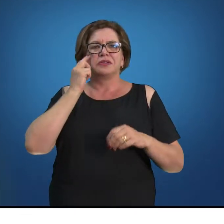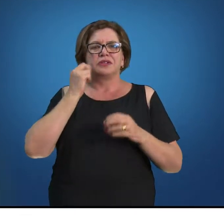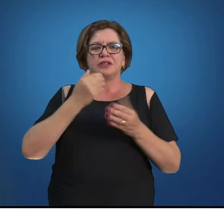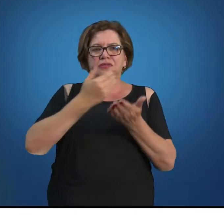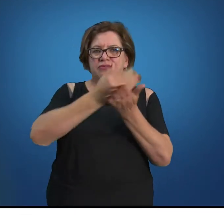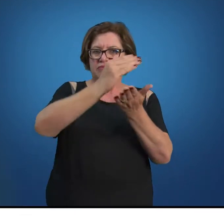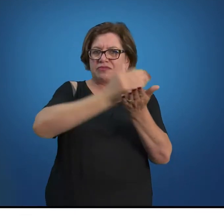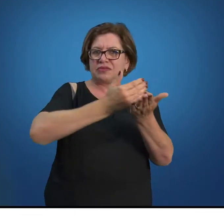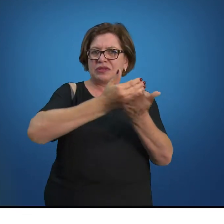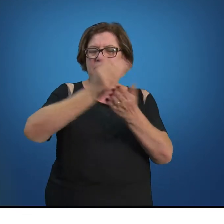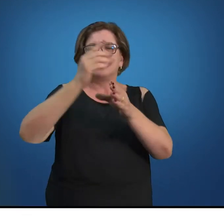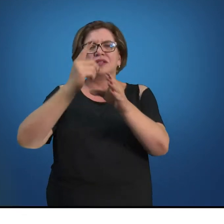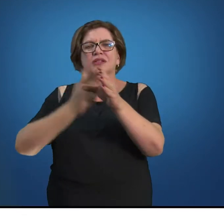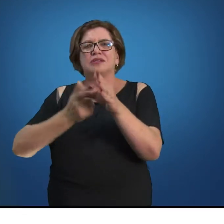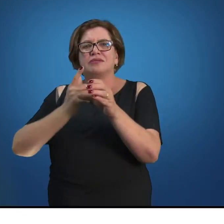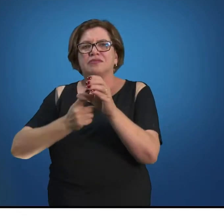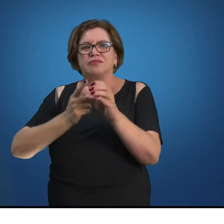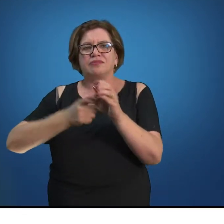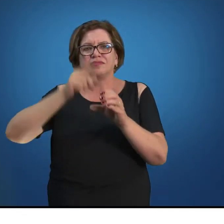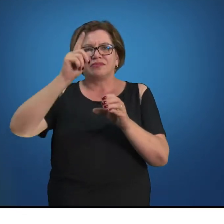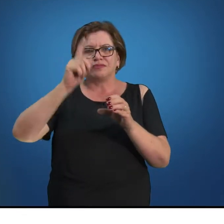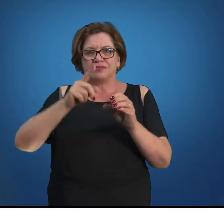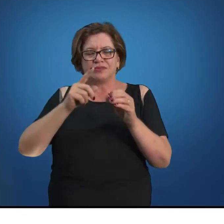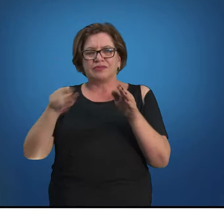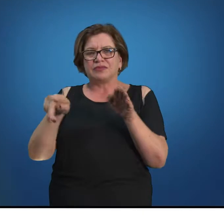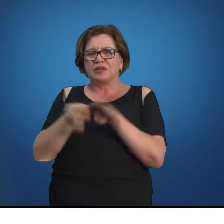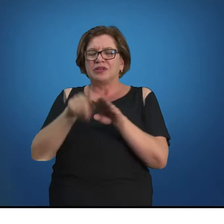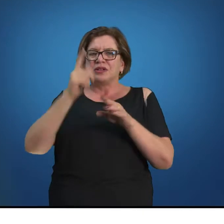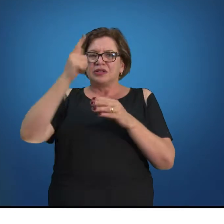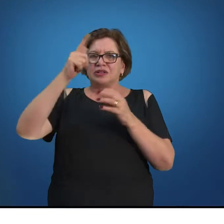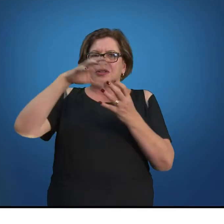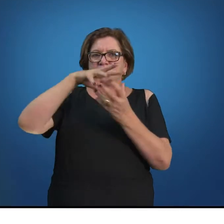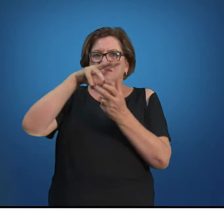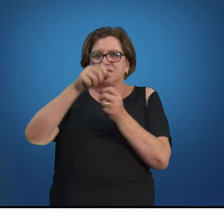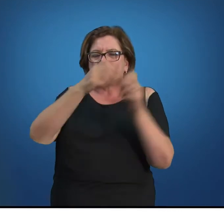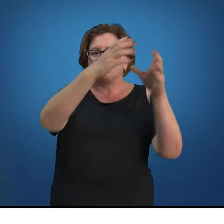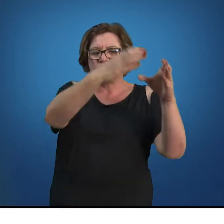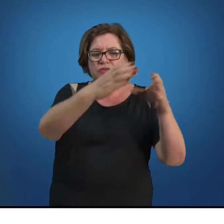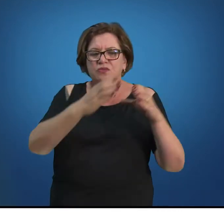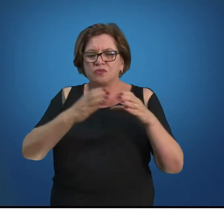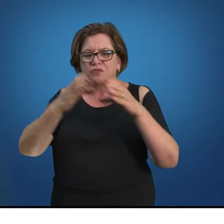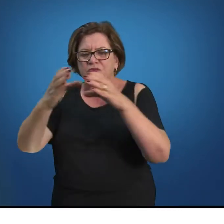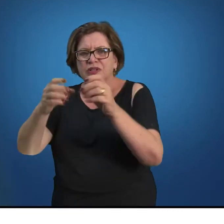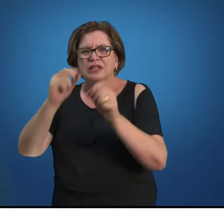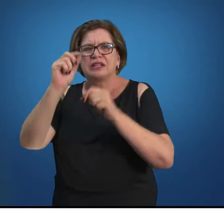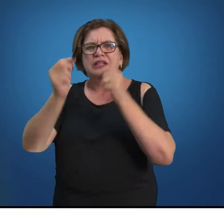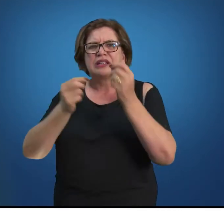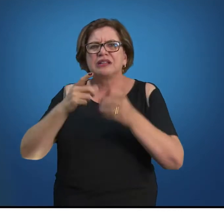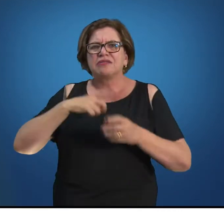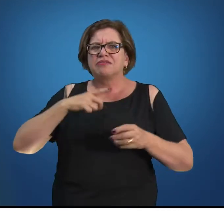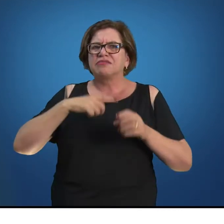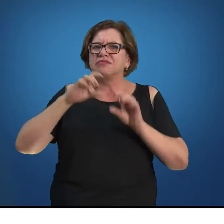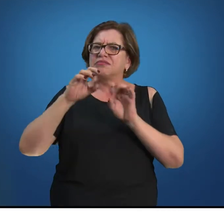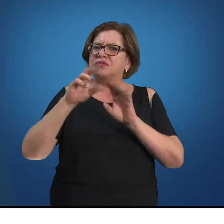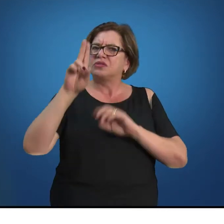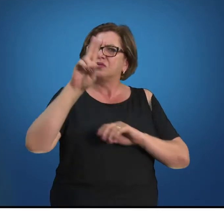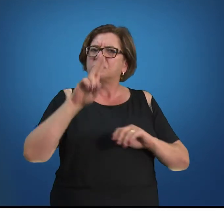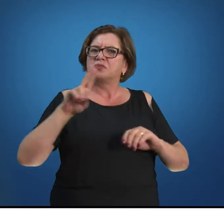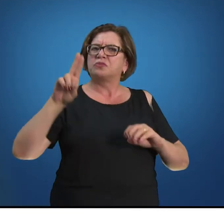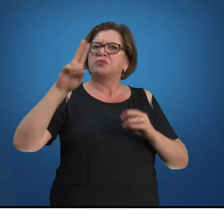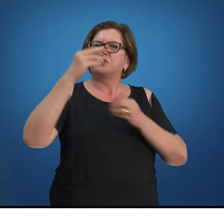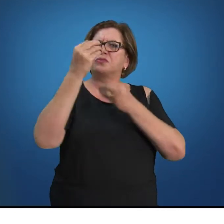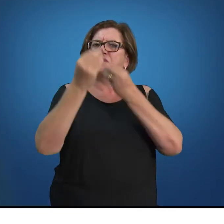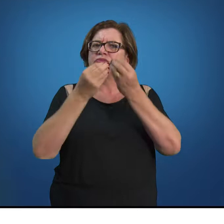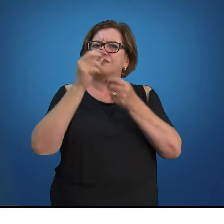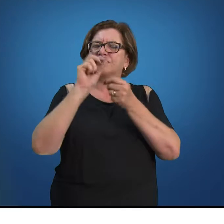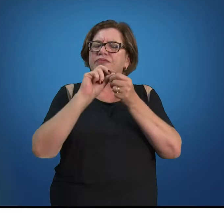zoneamento urbano é a delimitação geográfica de áreas com a finalidade de estabelecer regimes especiais de uso e tutela,